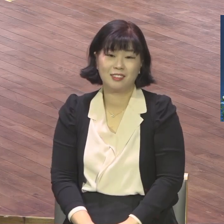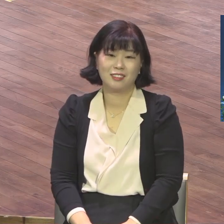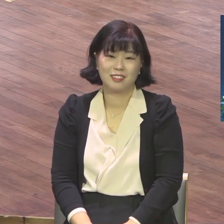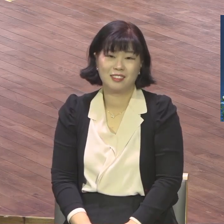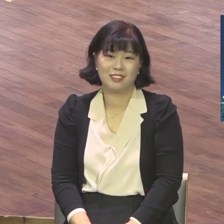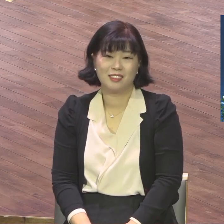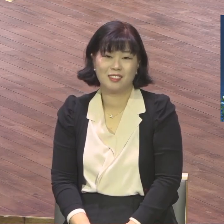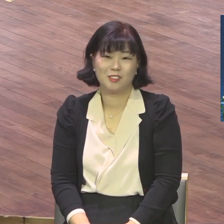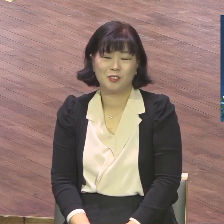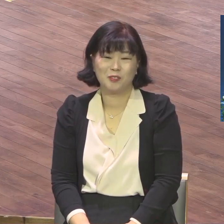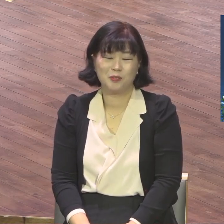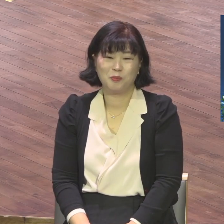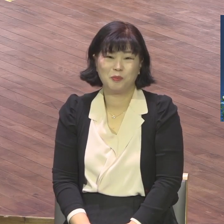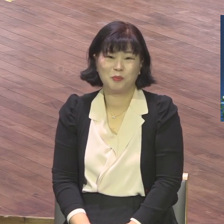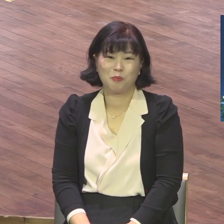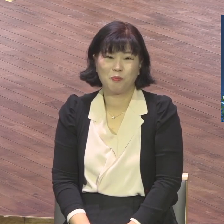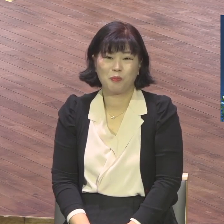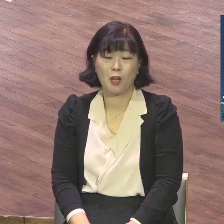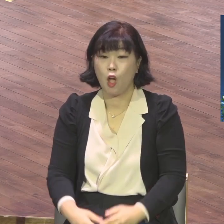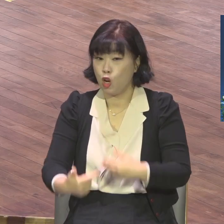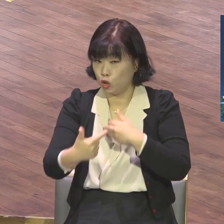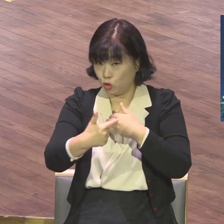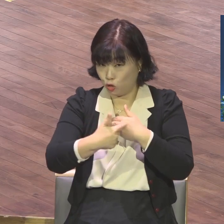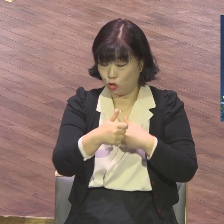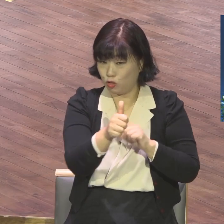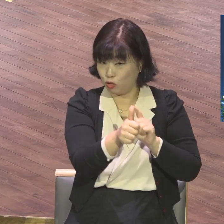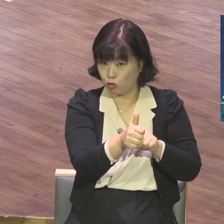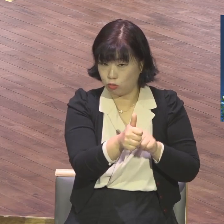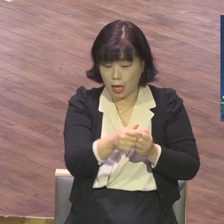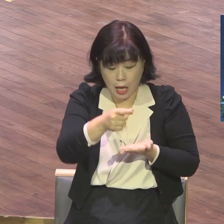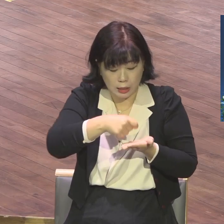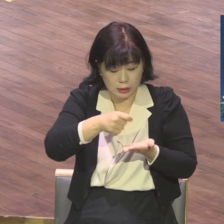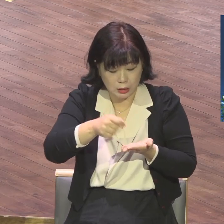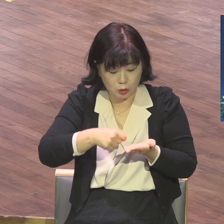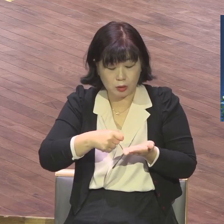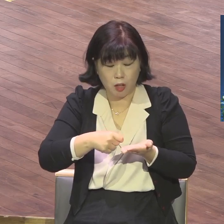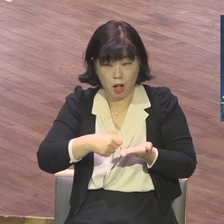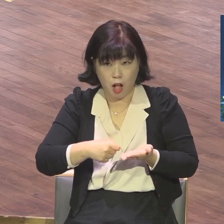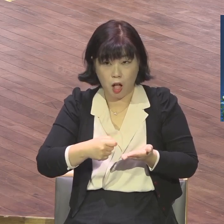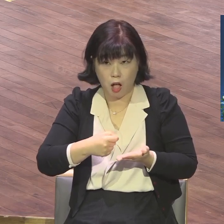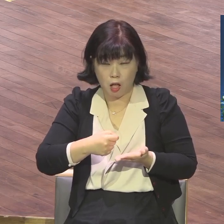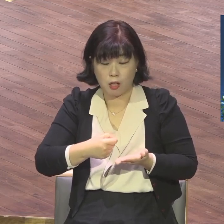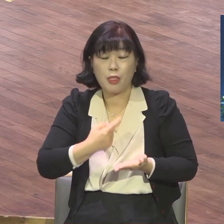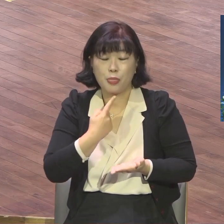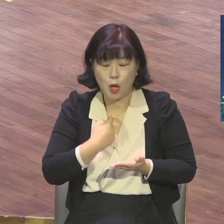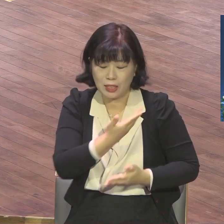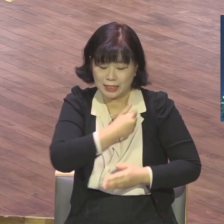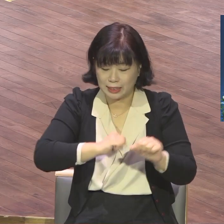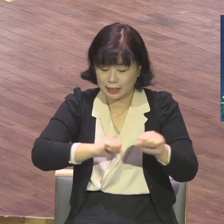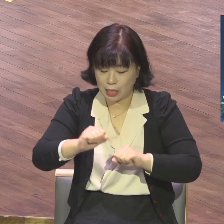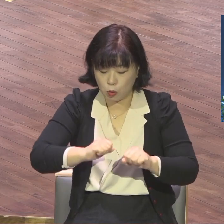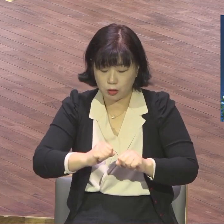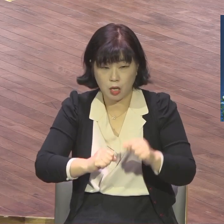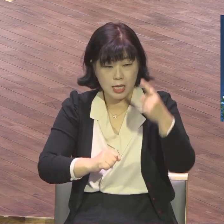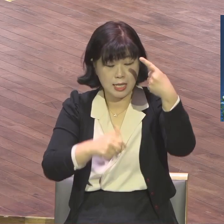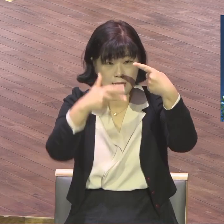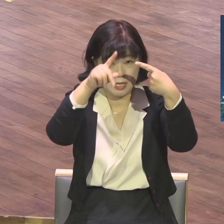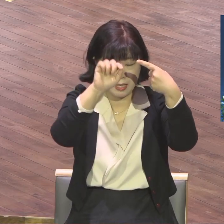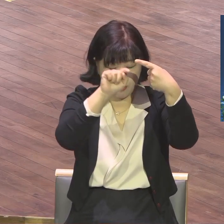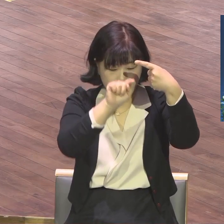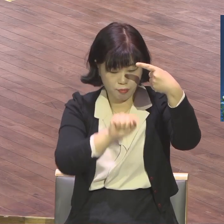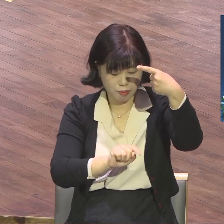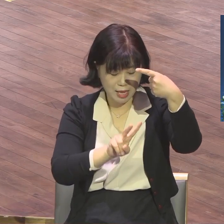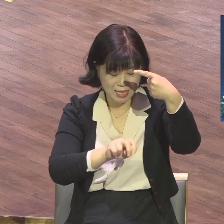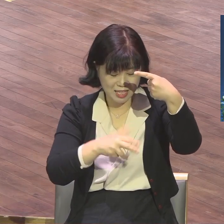있습니다. 누가가 기록한 사도행전은 마무리가 되지만은 우리 개인의 이 사도행전의